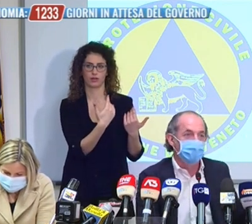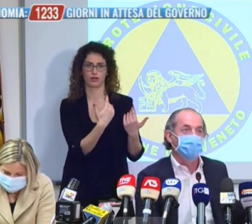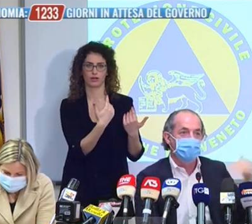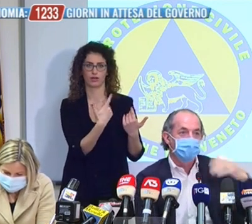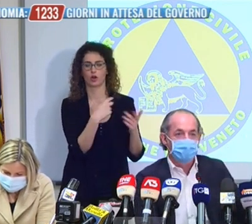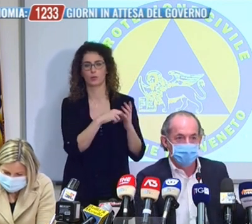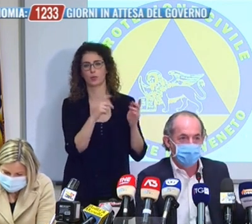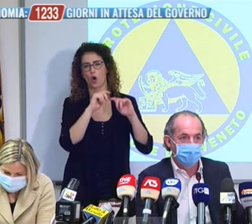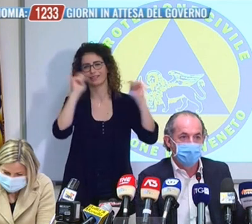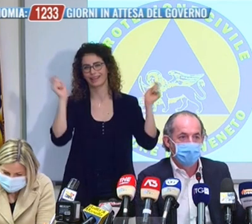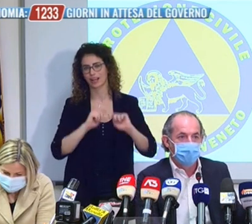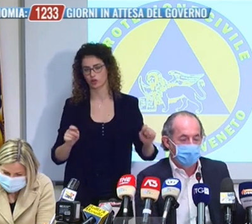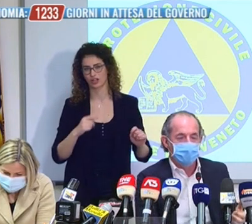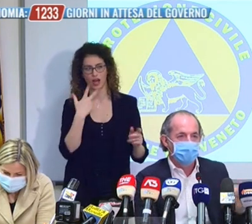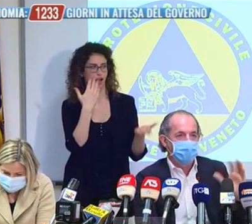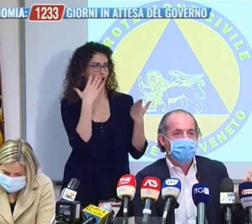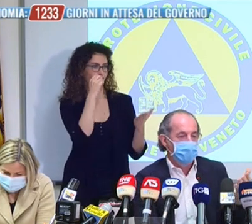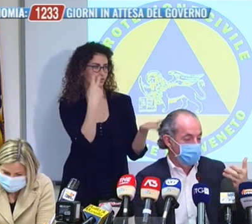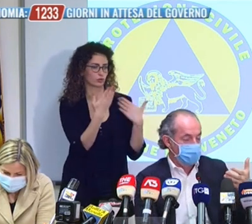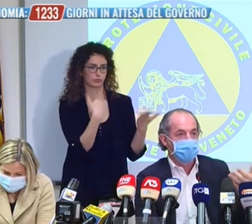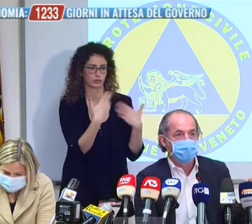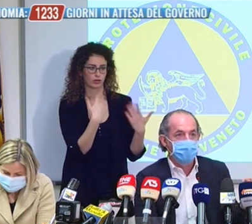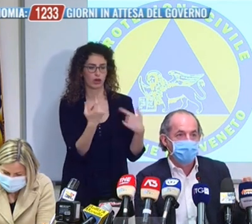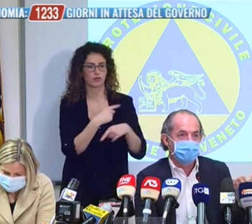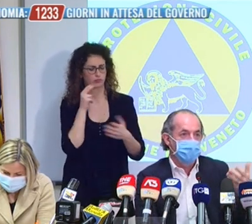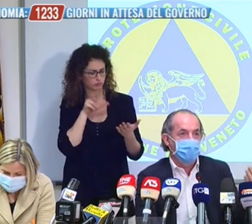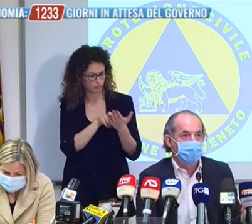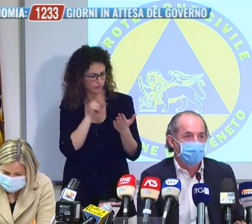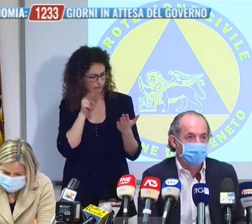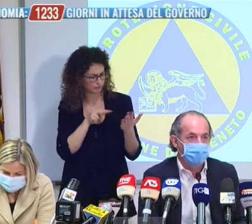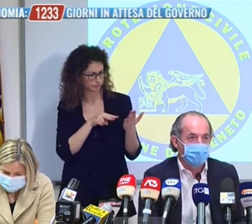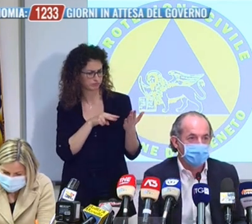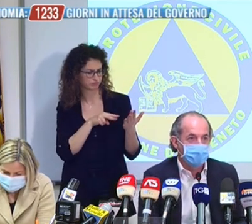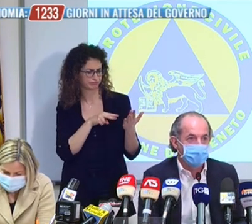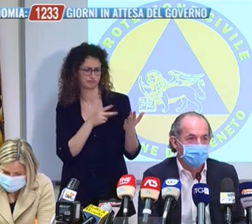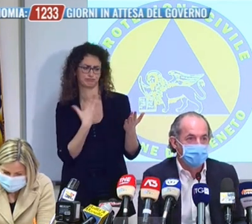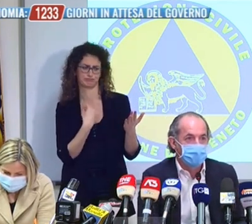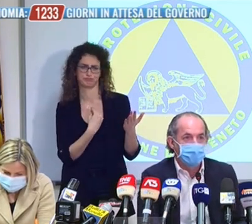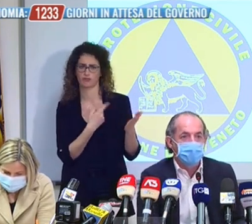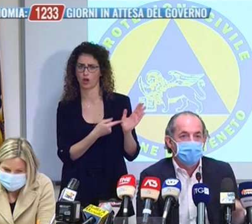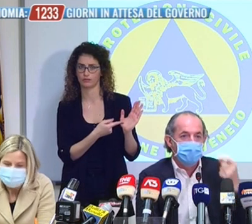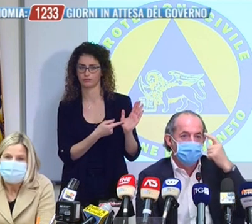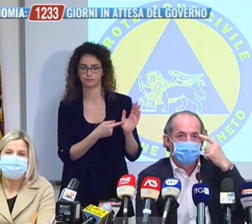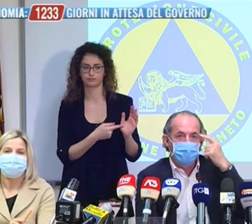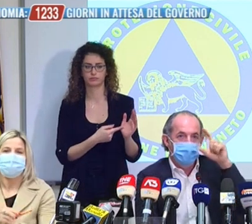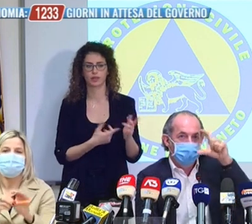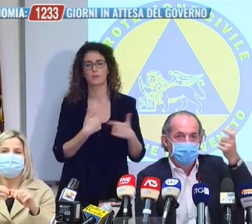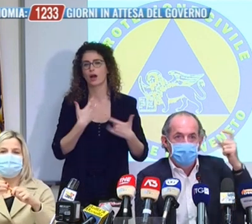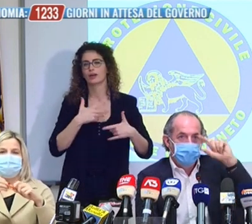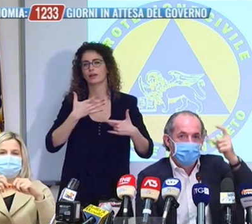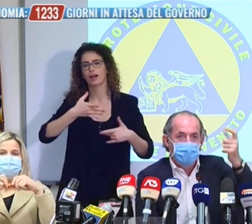internazionale che tutti riconoscono. Però se ci fermiamo un attimo, li guardiamo bene, dice che non avrei mai fatto un logo così, no? Però entrano